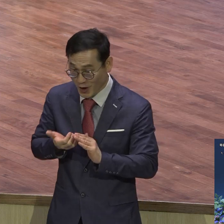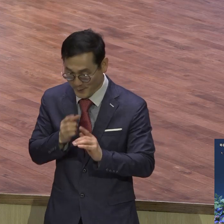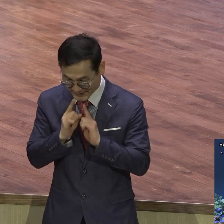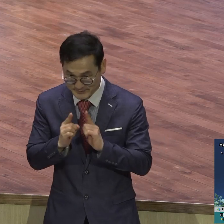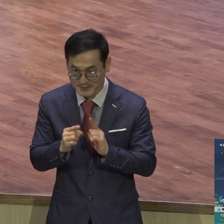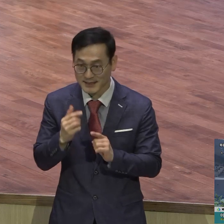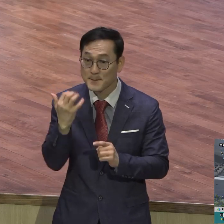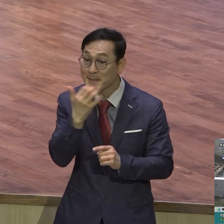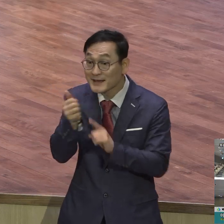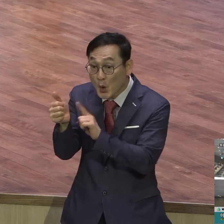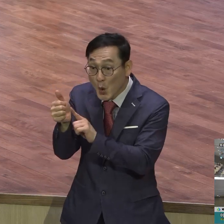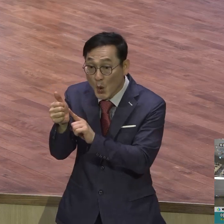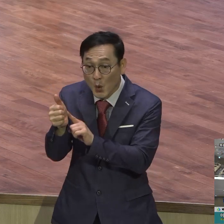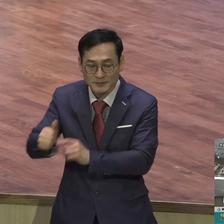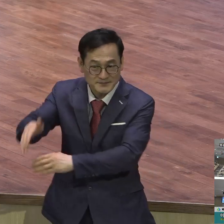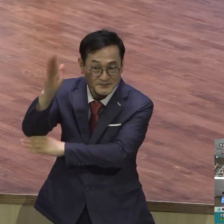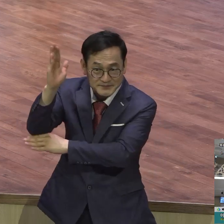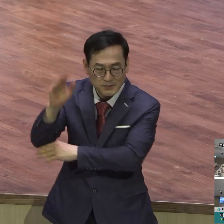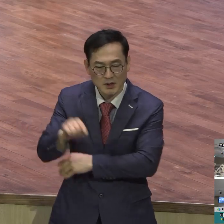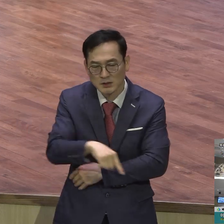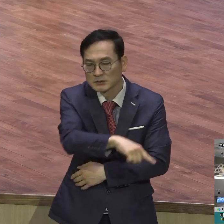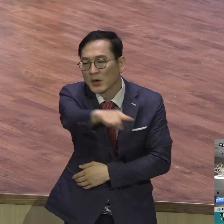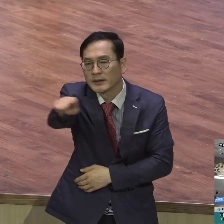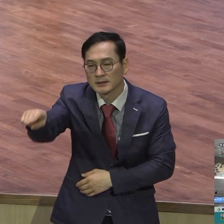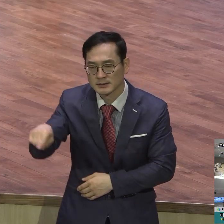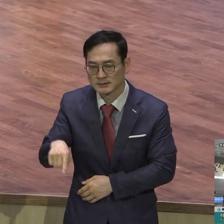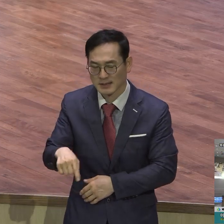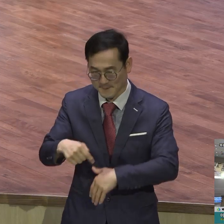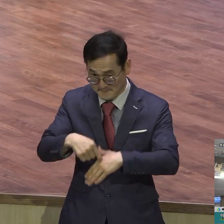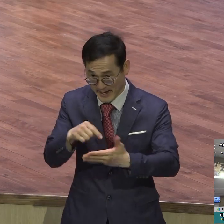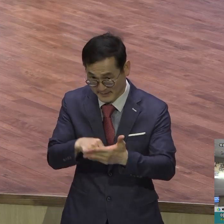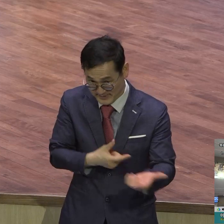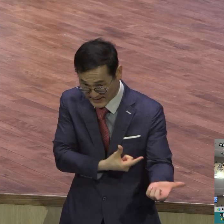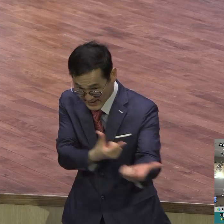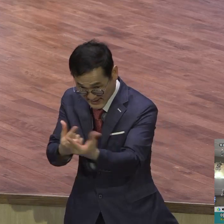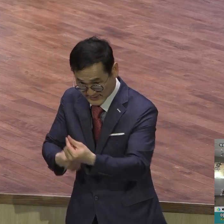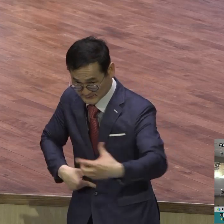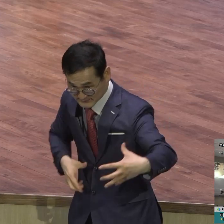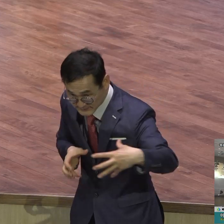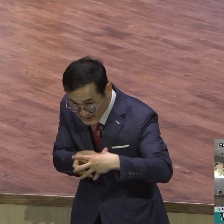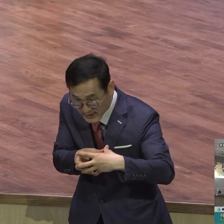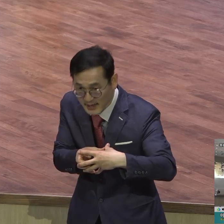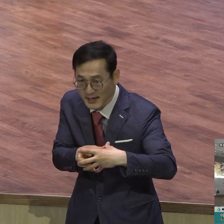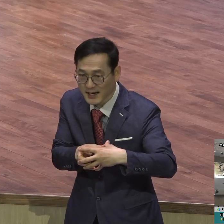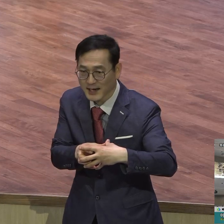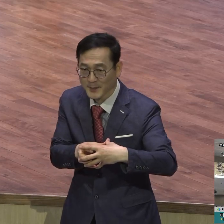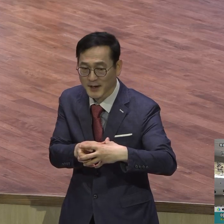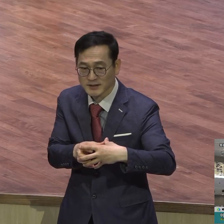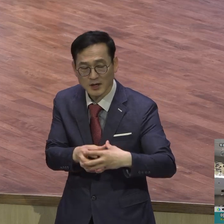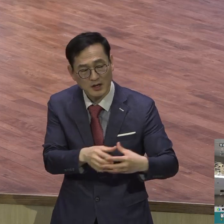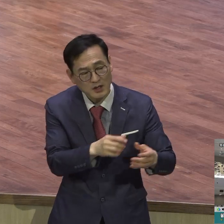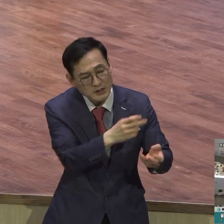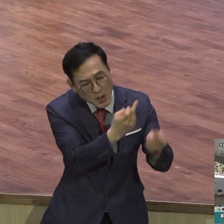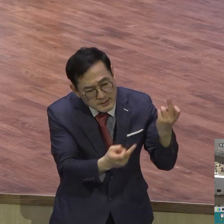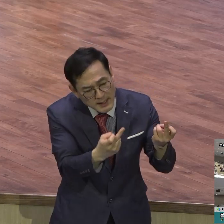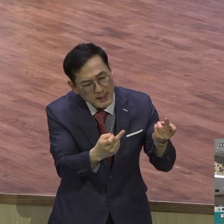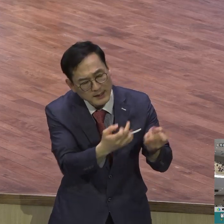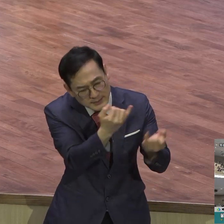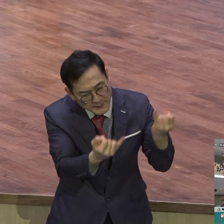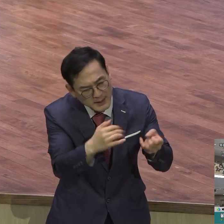이렇게 거면 마지막으로 말하노니. 너희가 다 마음을 같이하여 동정하며 형제를 사랑하며